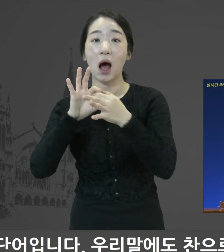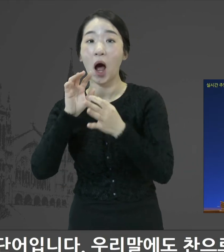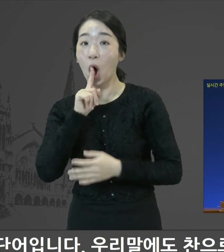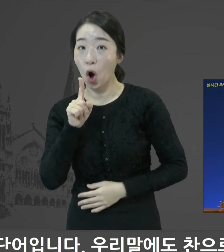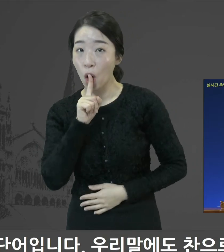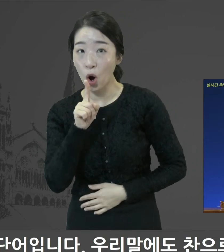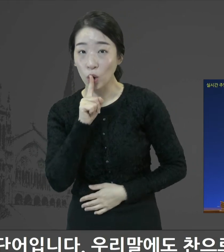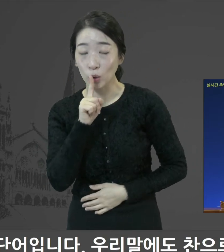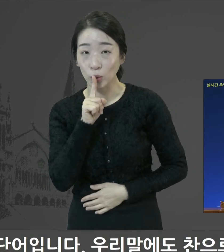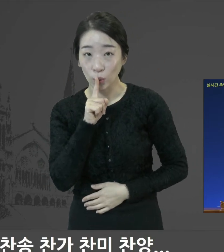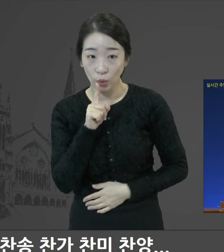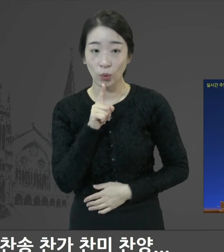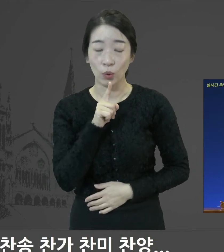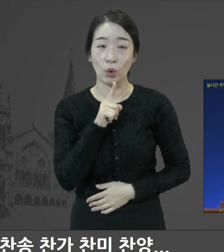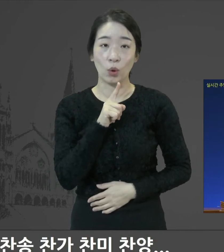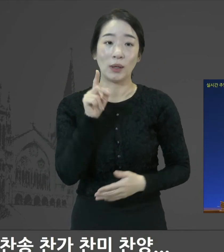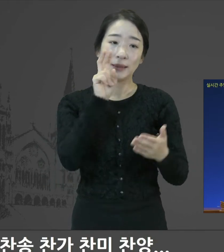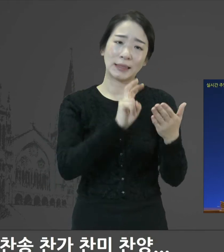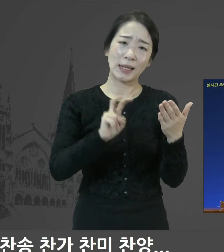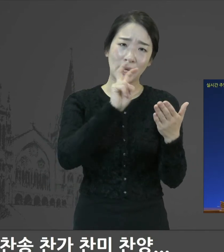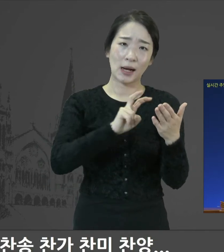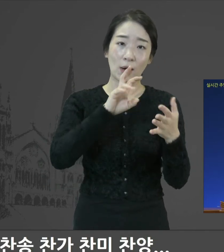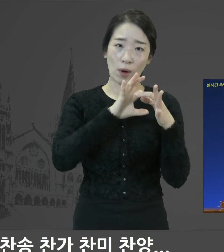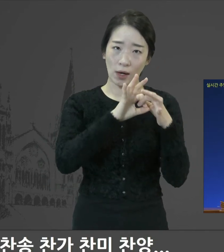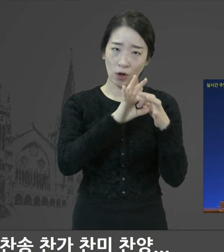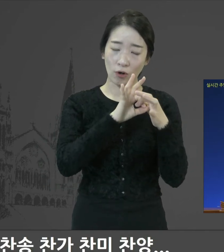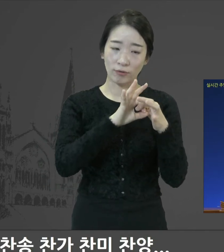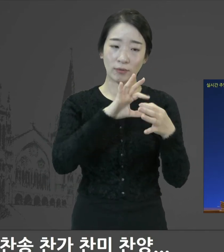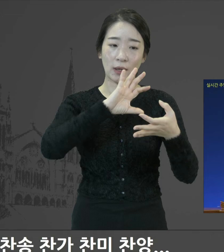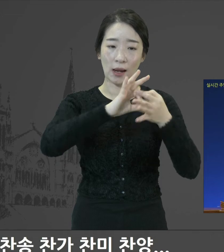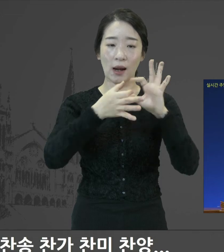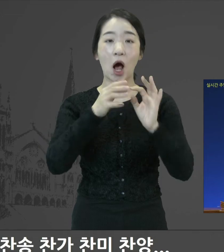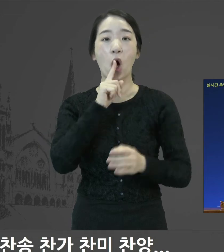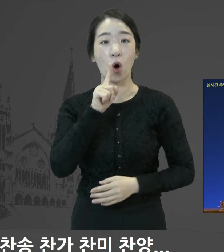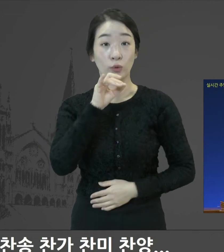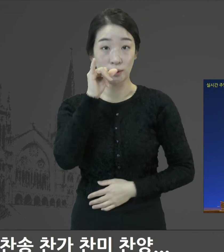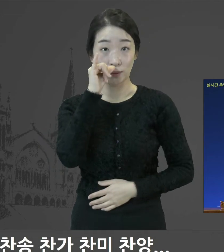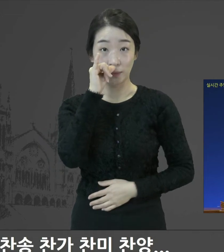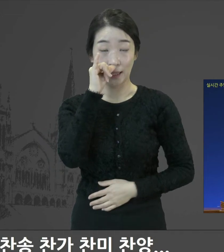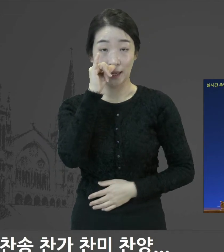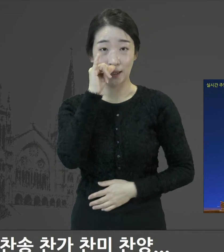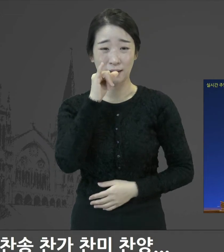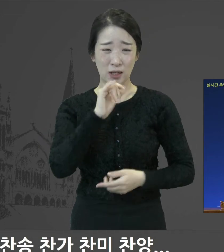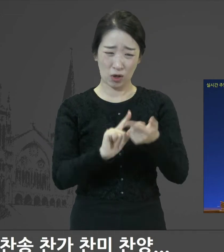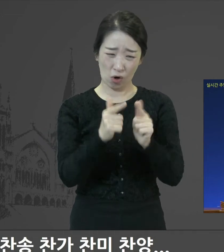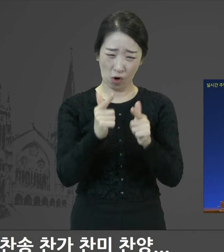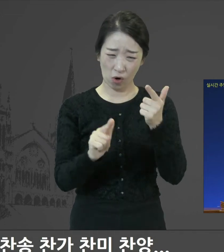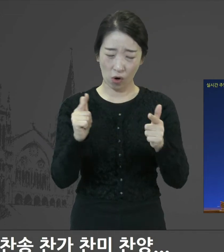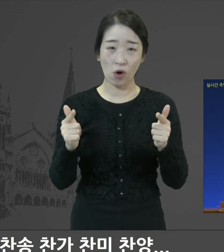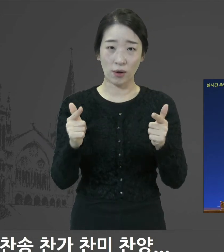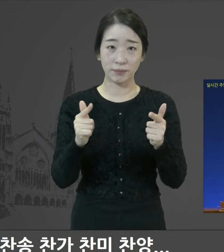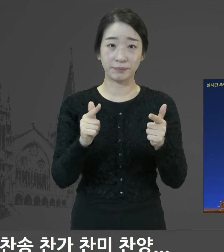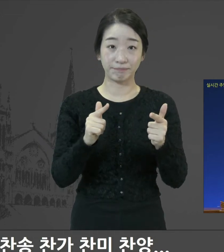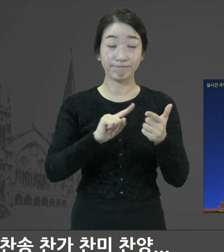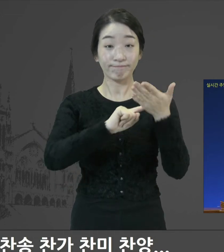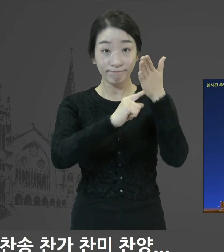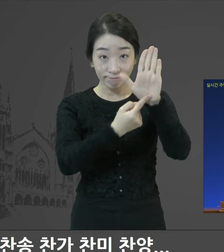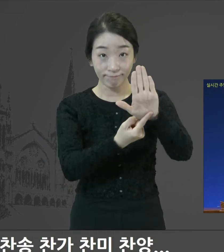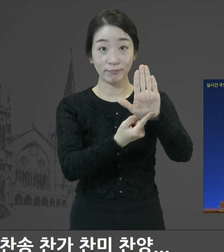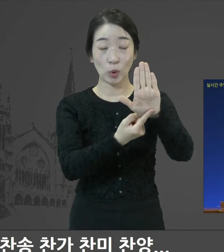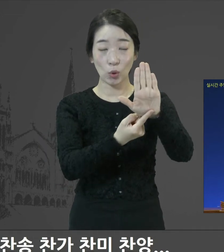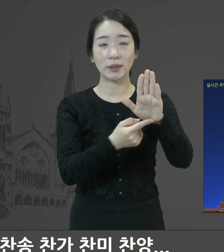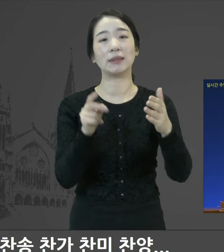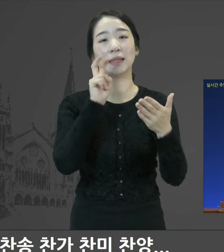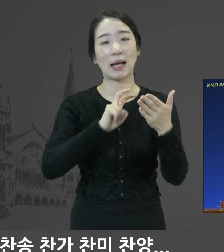이제 찬양에 해당하는 말들이 한 6개 정도는 금방 떠오릅니다. 굉장히 다양한 현상을 찬양이라는